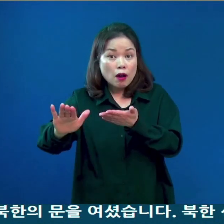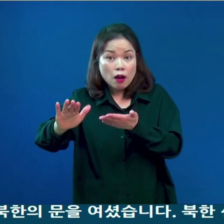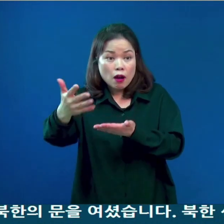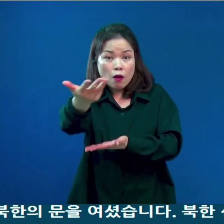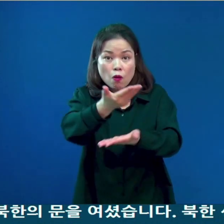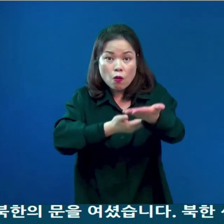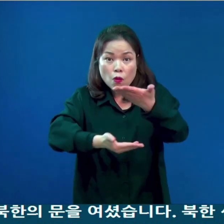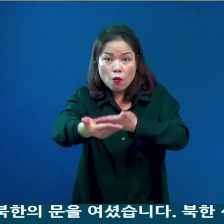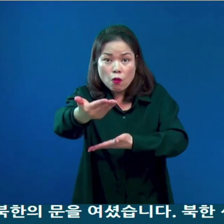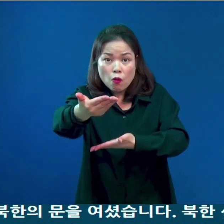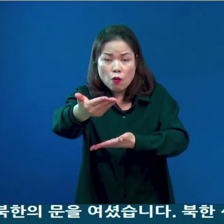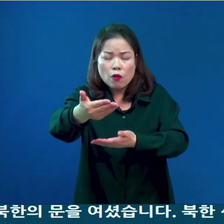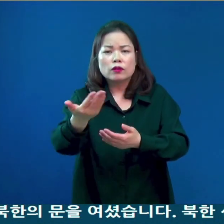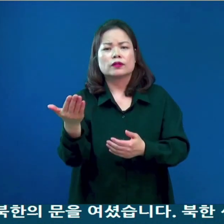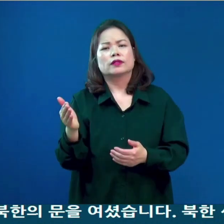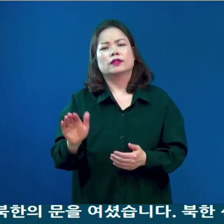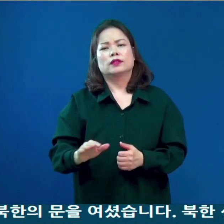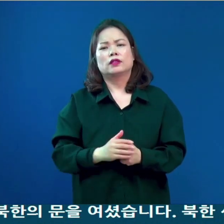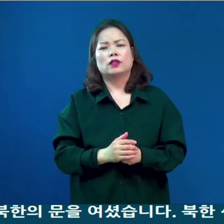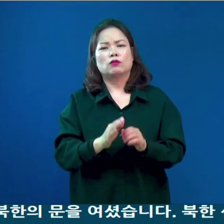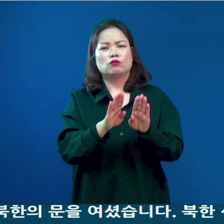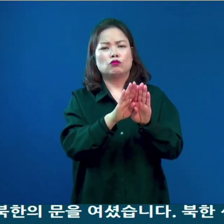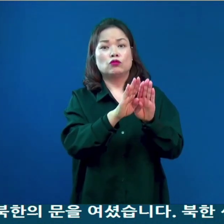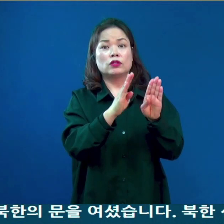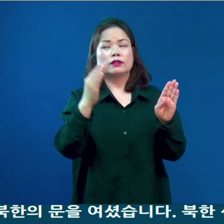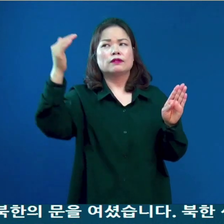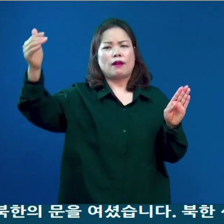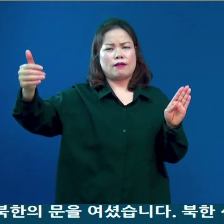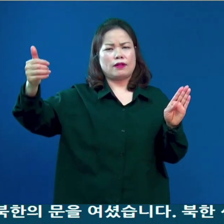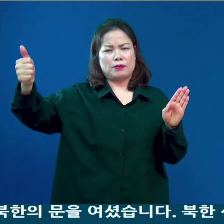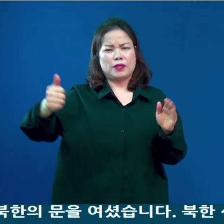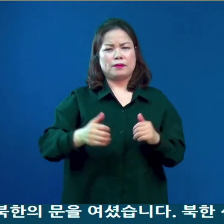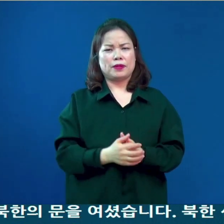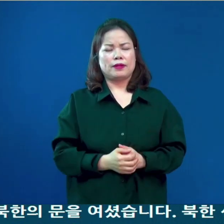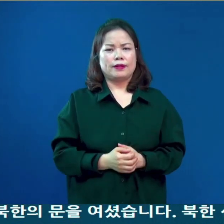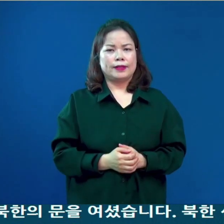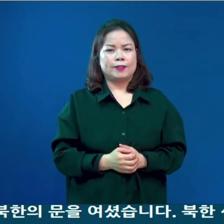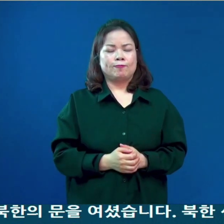않습니까? 근데 문을 여신 분은 하나님이세요.